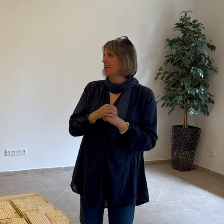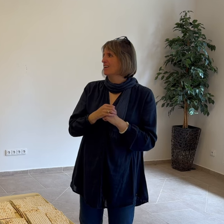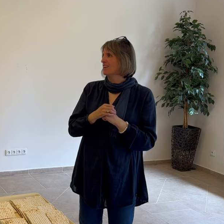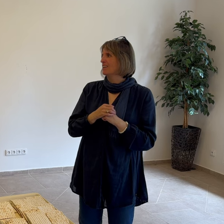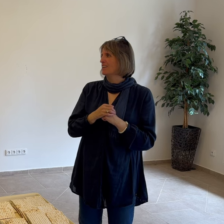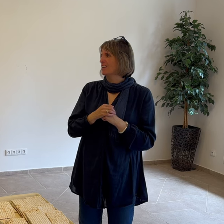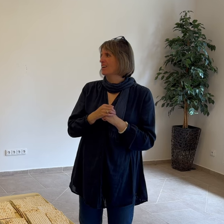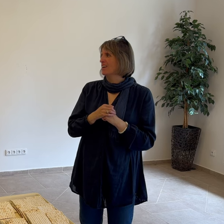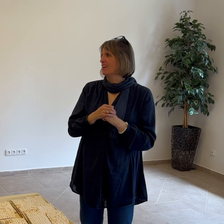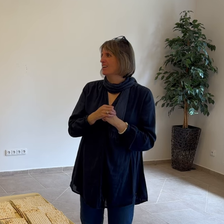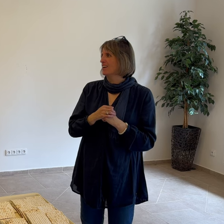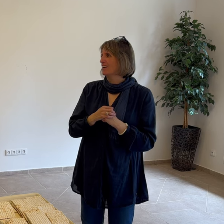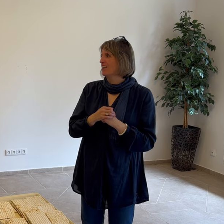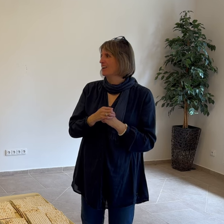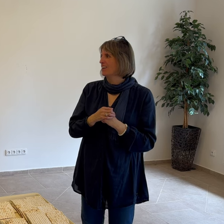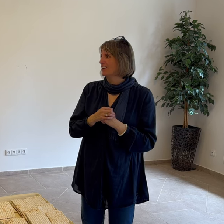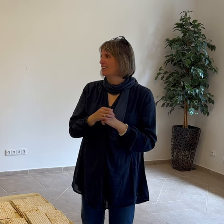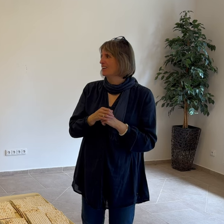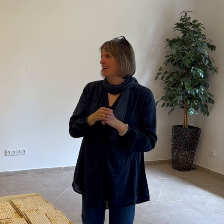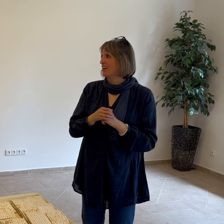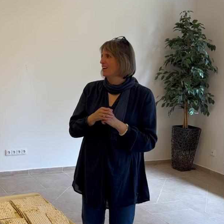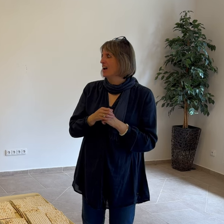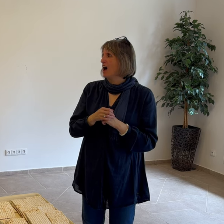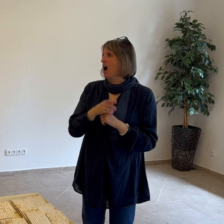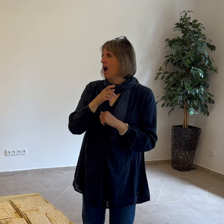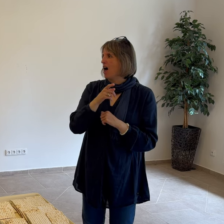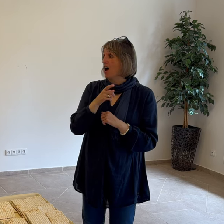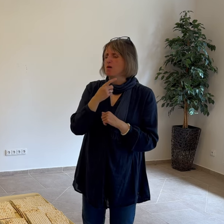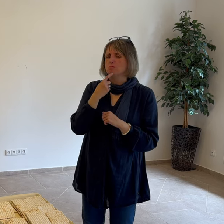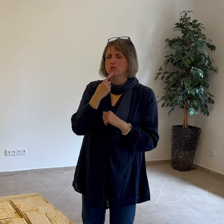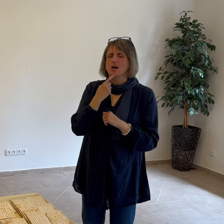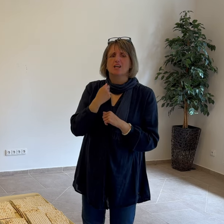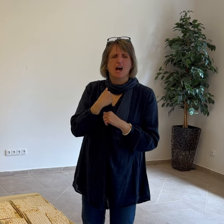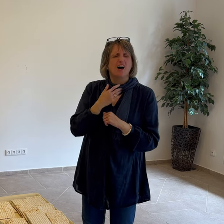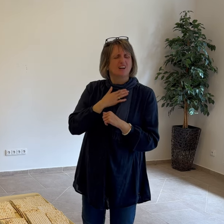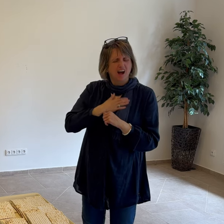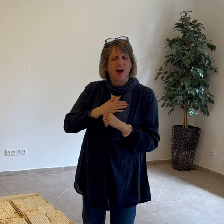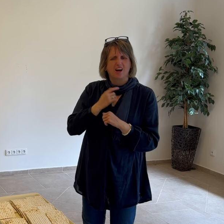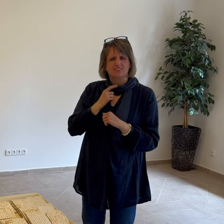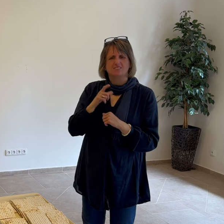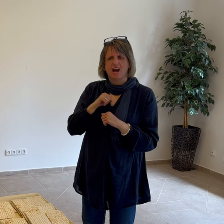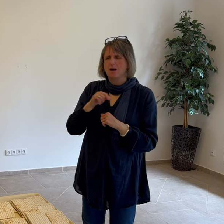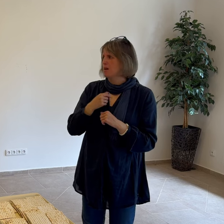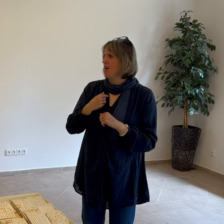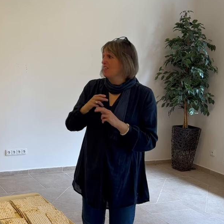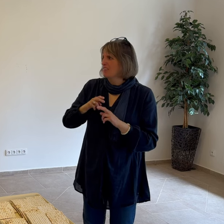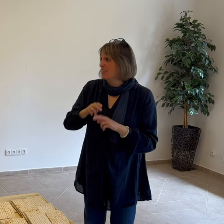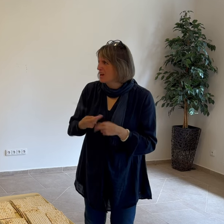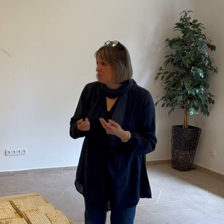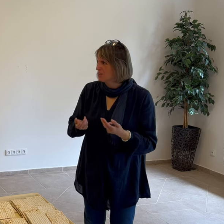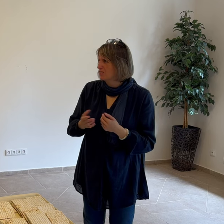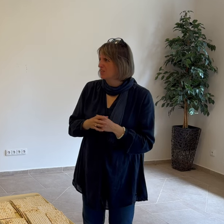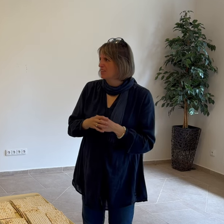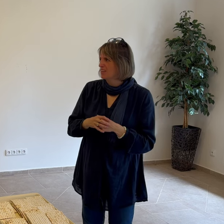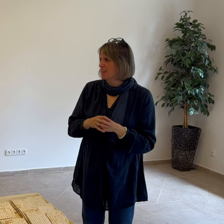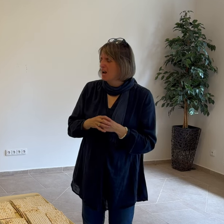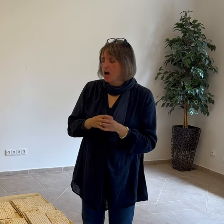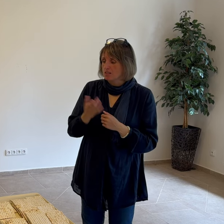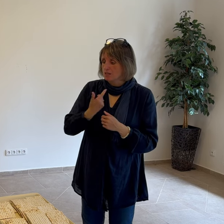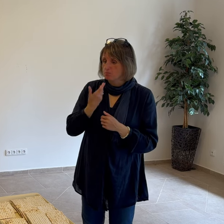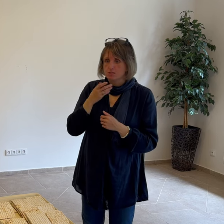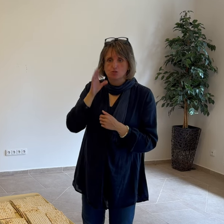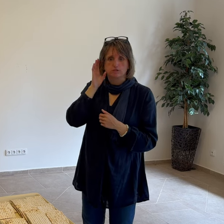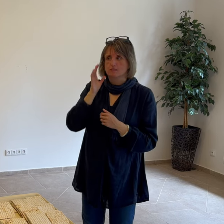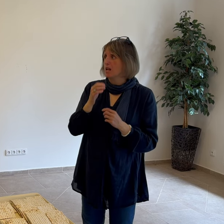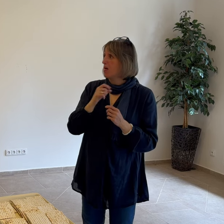katolickej kněz říká Já bych strašně rád šel s váma ale nemohu mám to zakázáno kdyby se to pan biskup dozvěděl